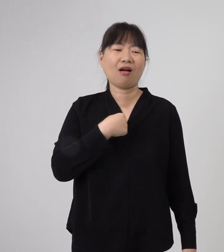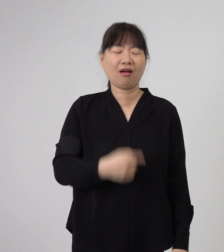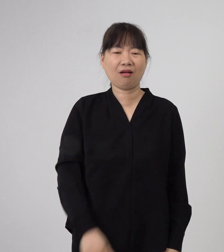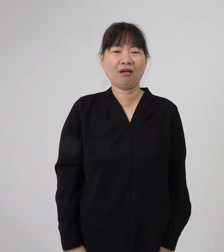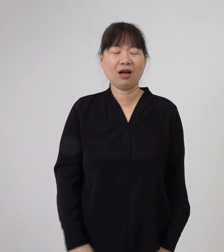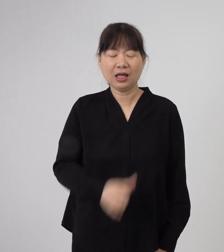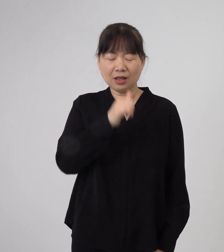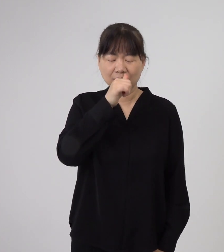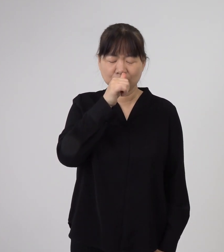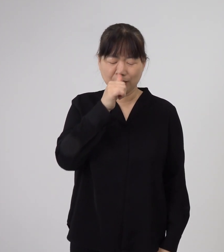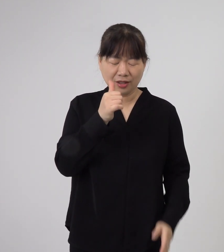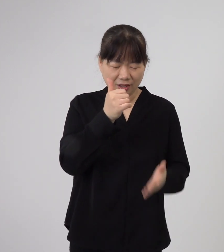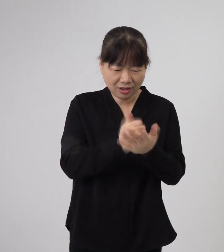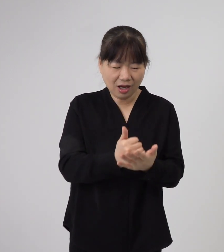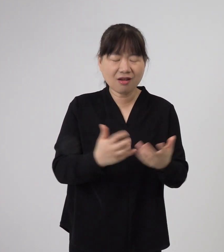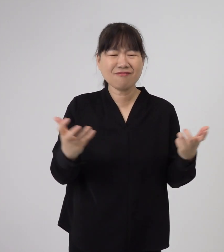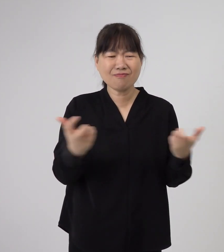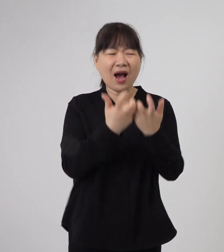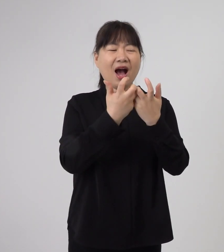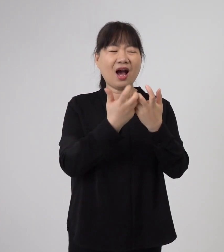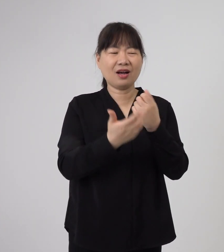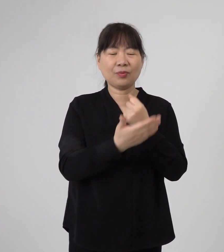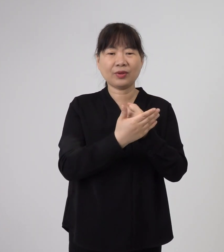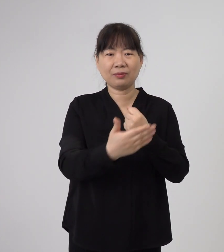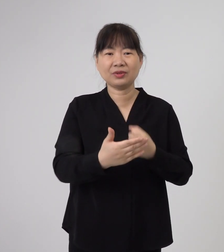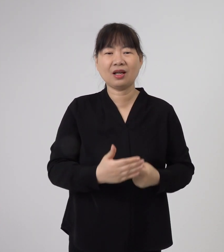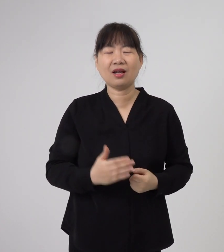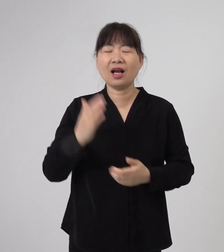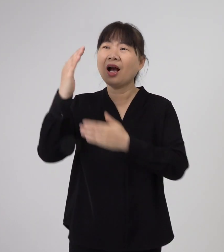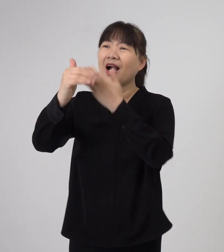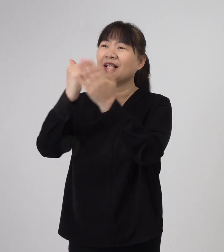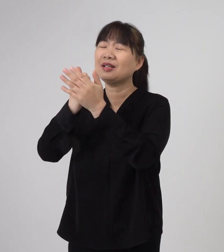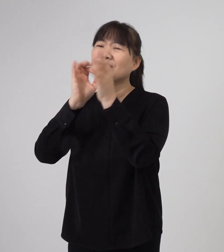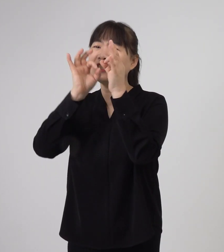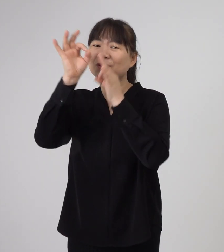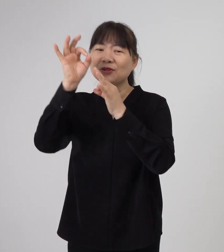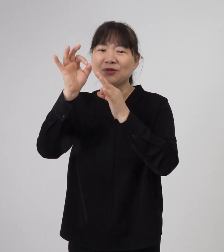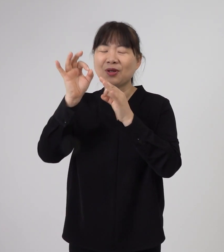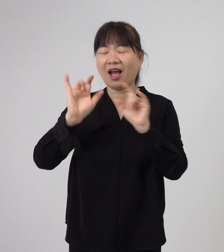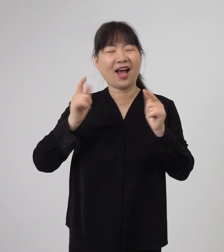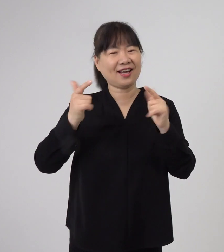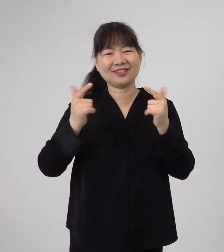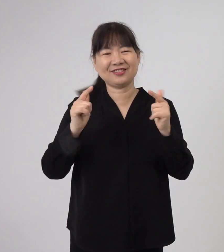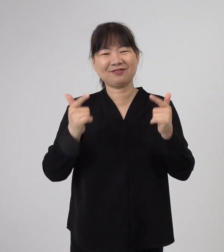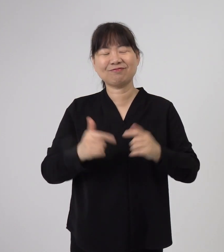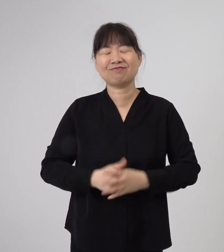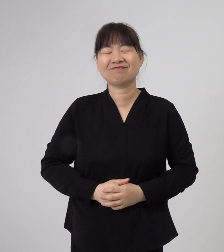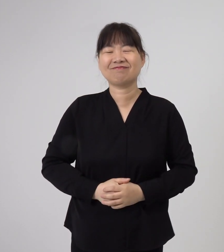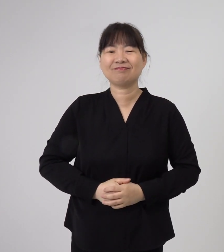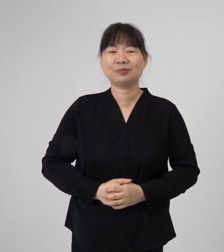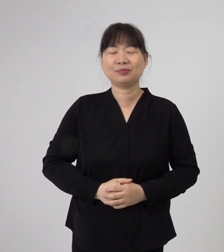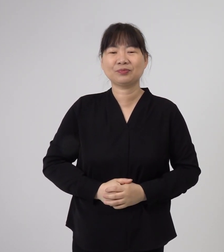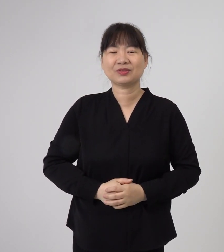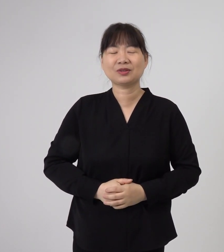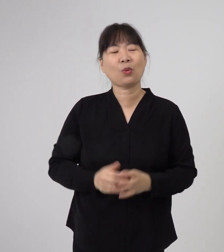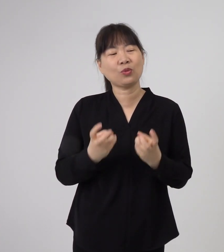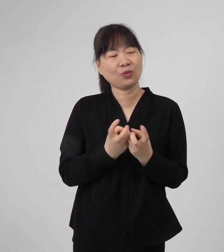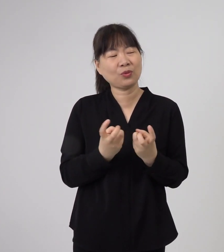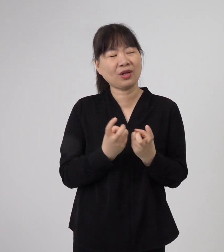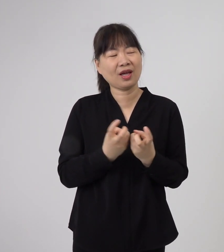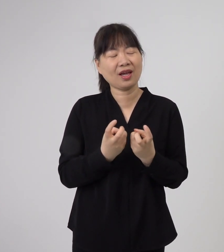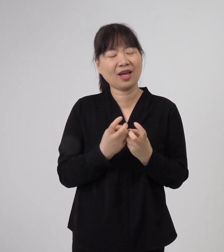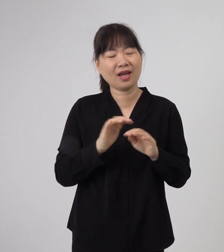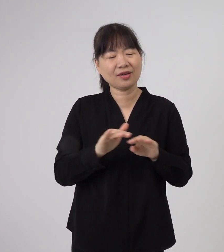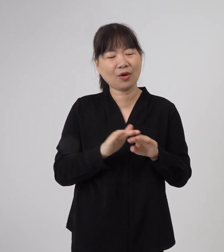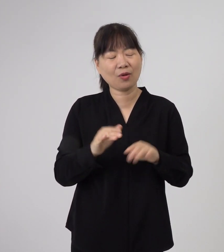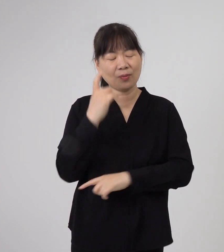그럴 정도로 세상이 타락했어요. 그럼 하나님이 실수했다 그 얘기가 아니고, 그래서 이걸 어떡하지 하다가 하나님이 이